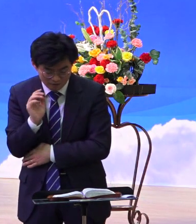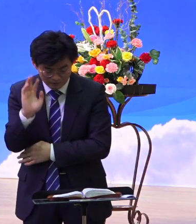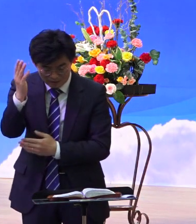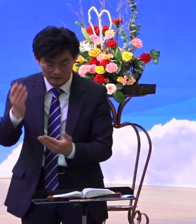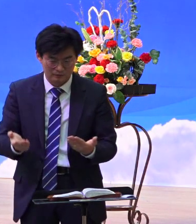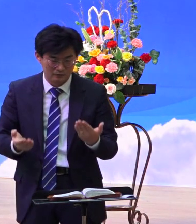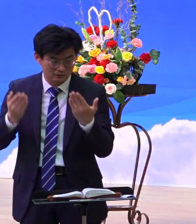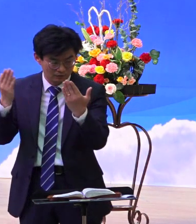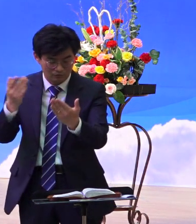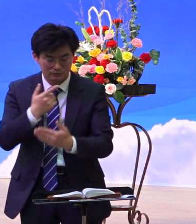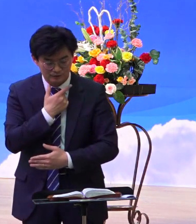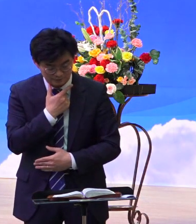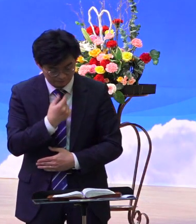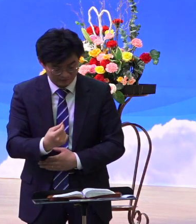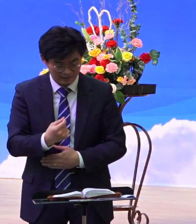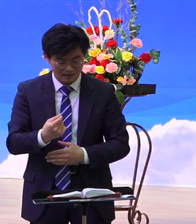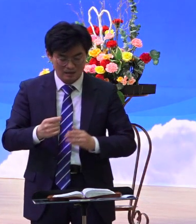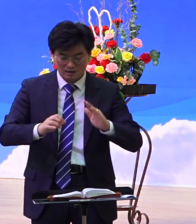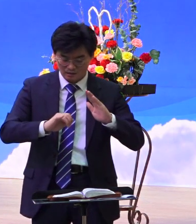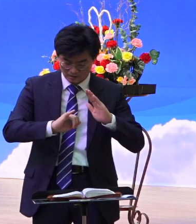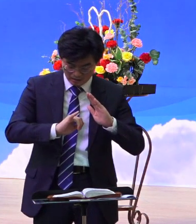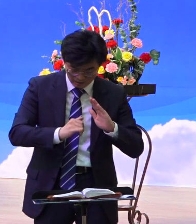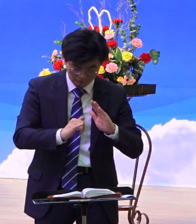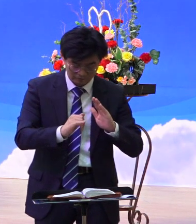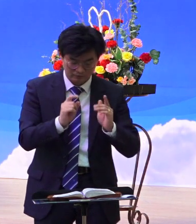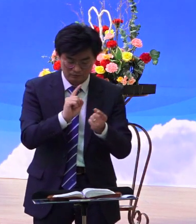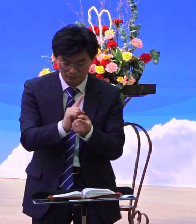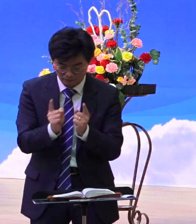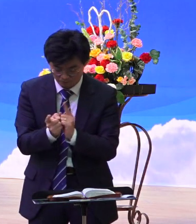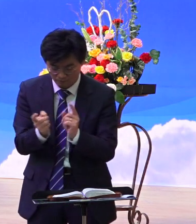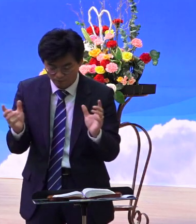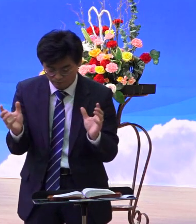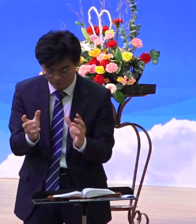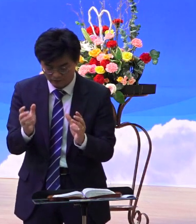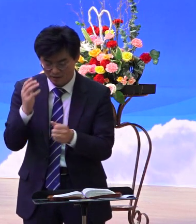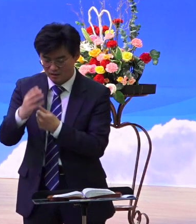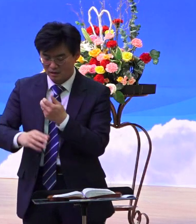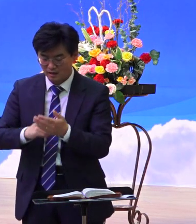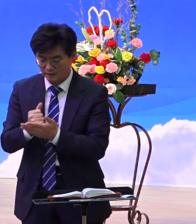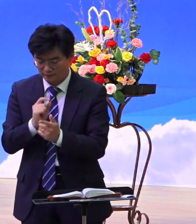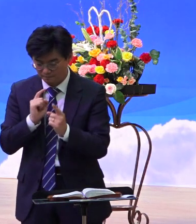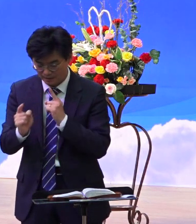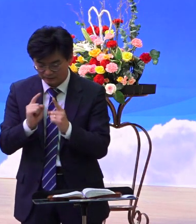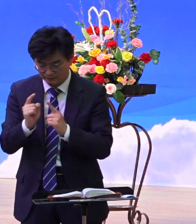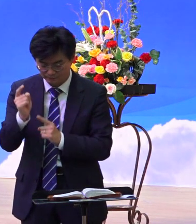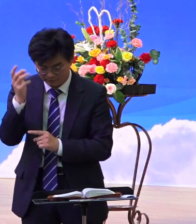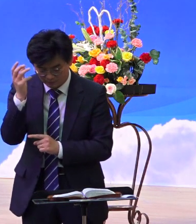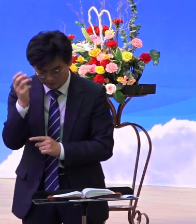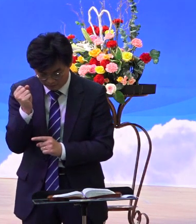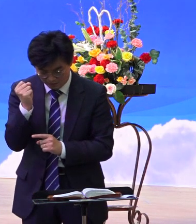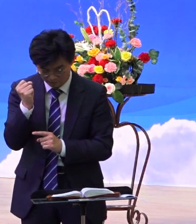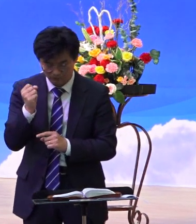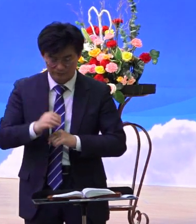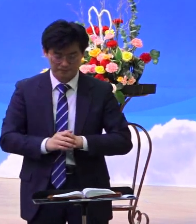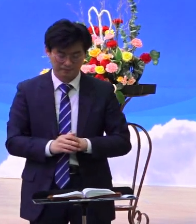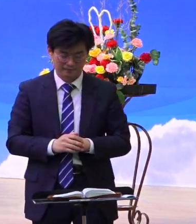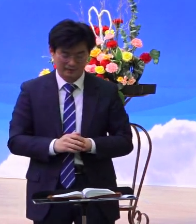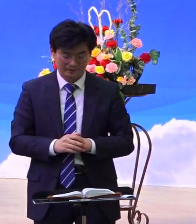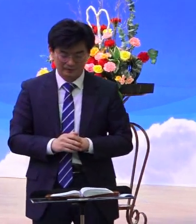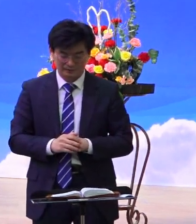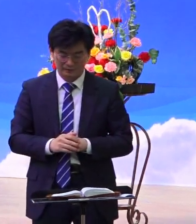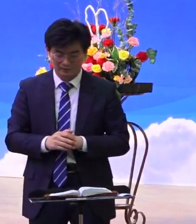통하여서 우리 모든 가족이 더욱 하나님의 말씀에 견고히 세워지기 원합니다. 이 예배를